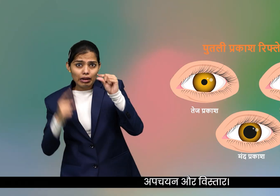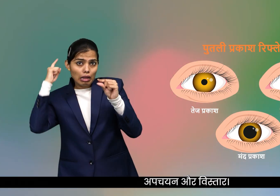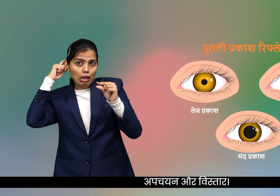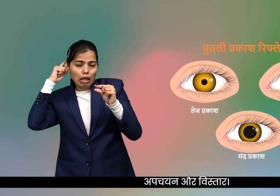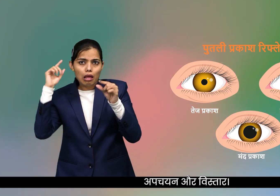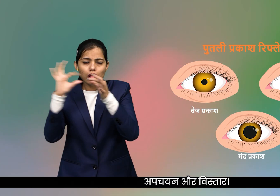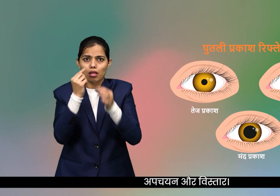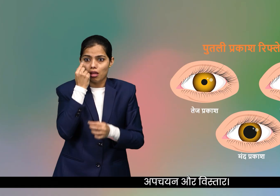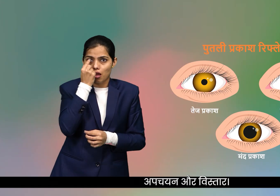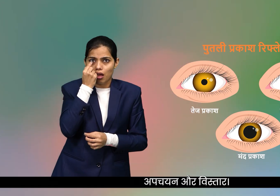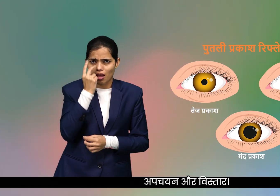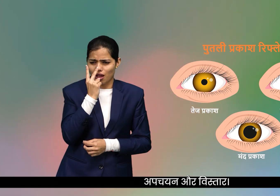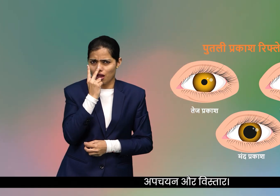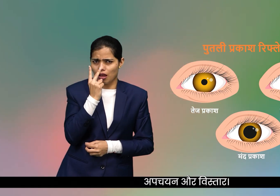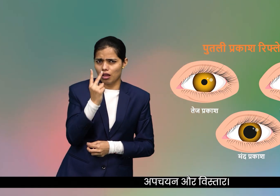और विस्तार।